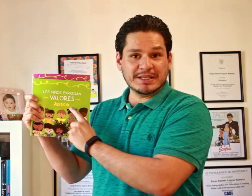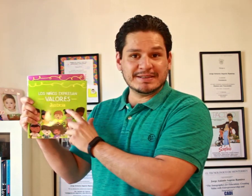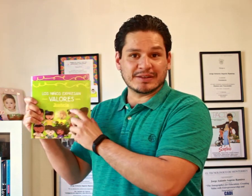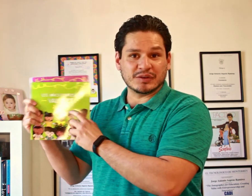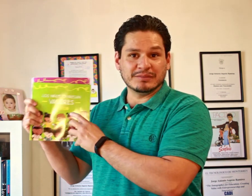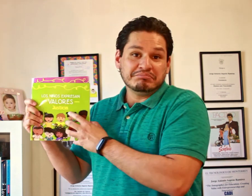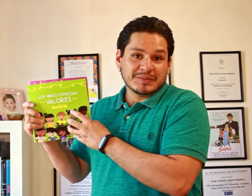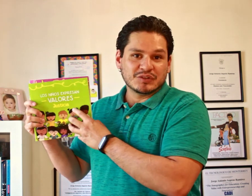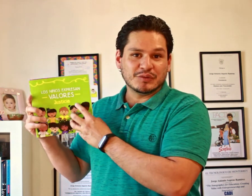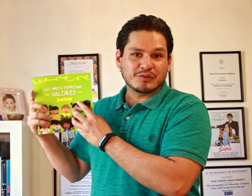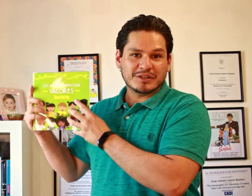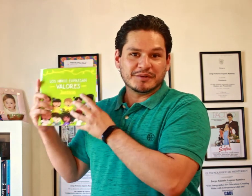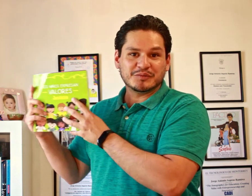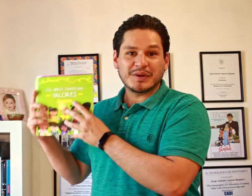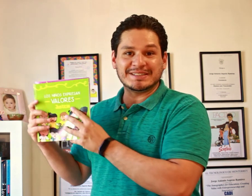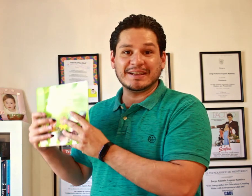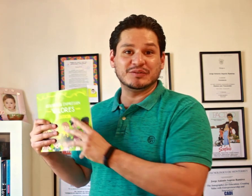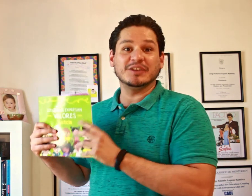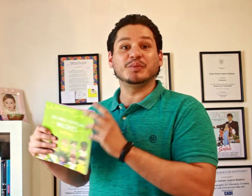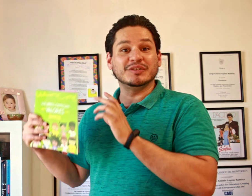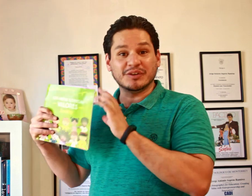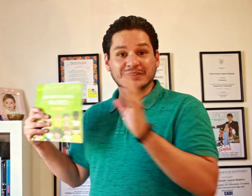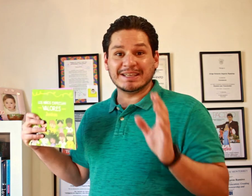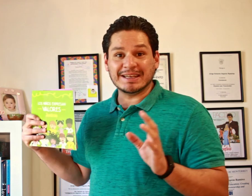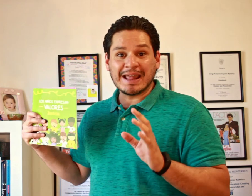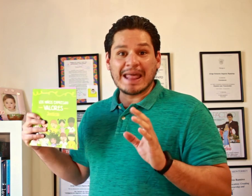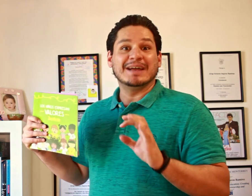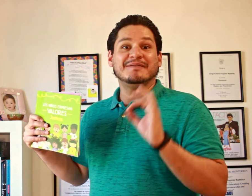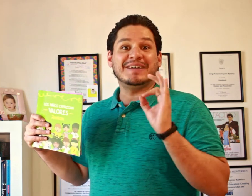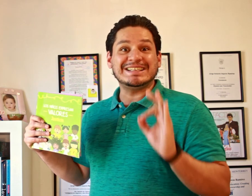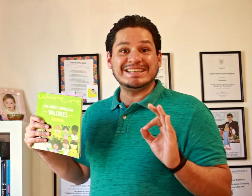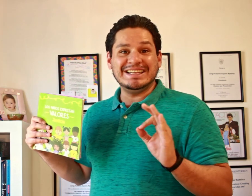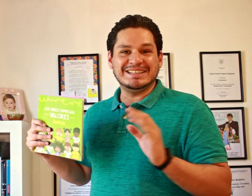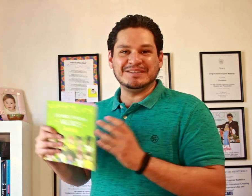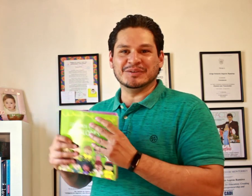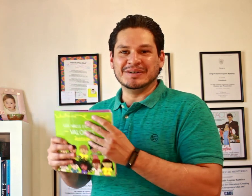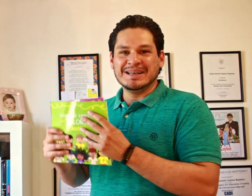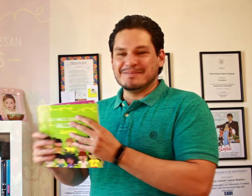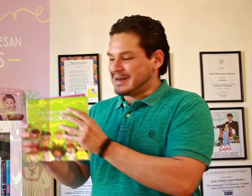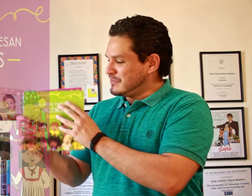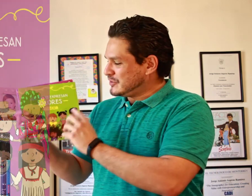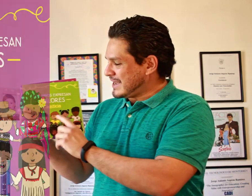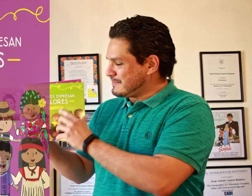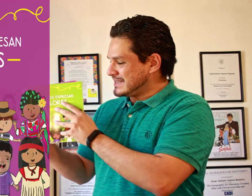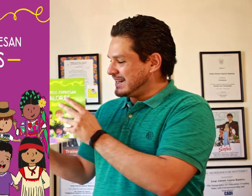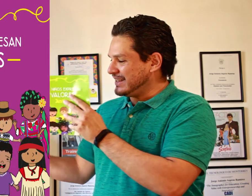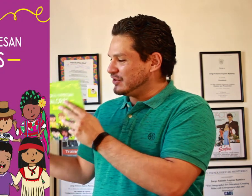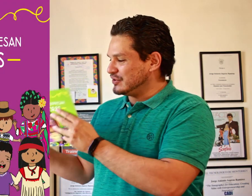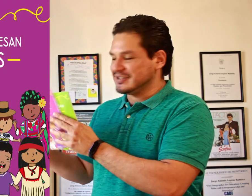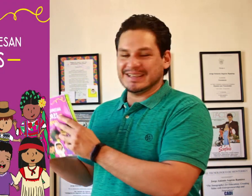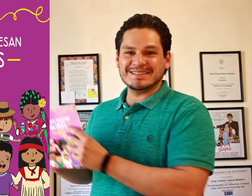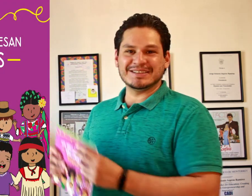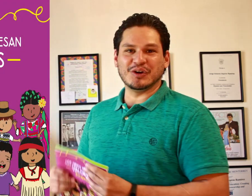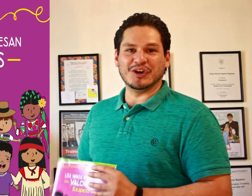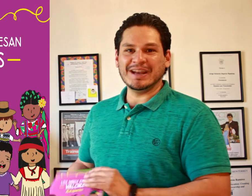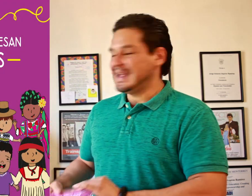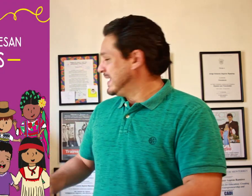justicia. Son unos libros muestra que ustedes pueden conseguir facilísimo. Vamos a empezar entonces con